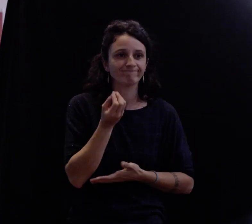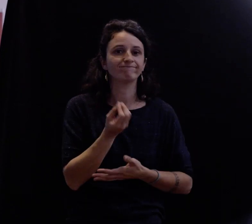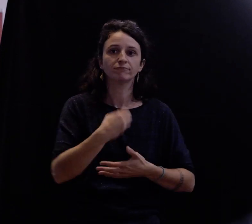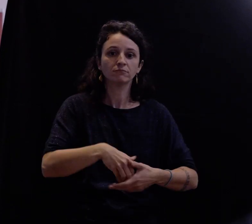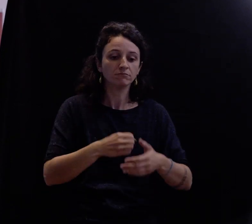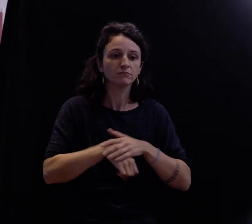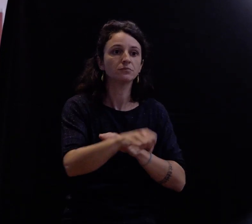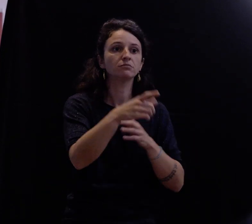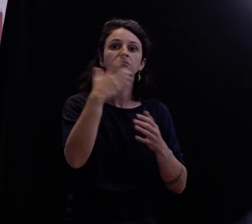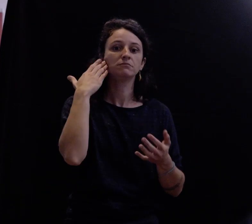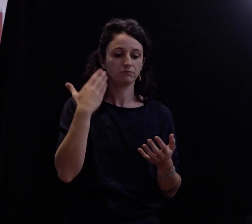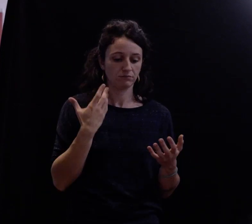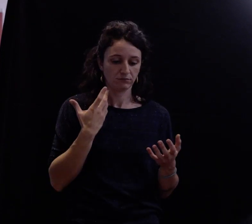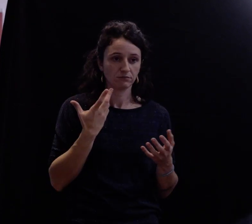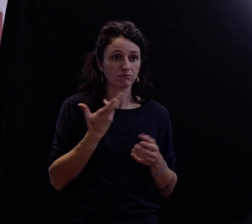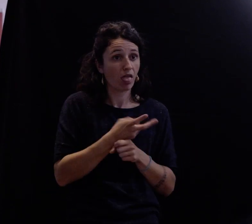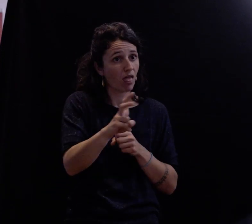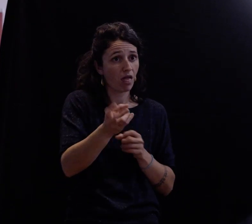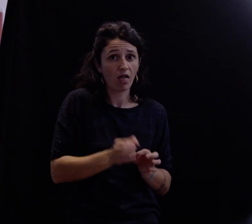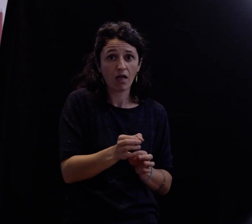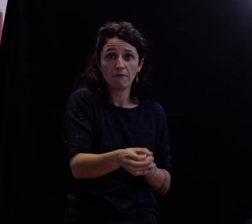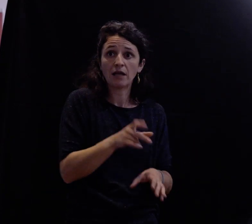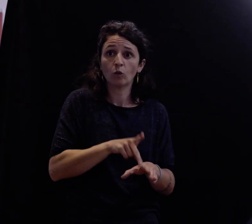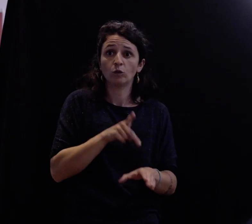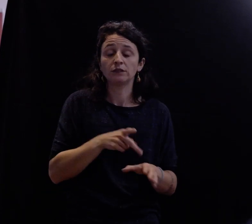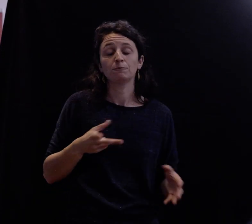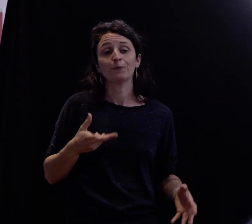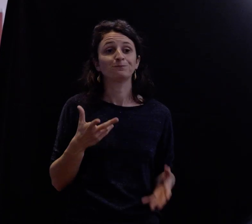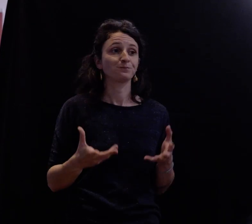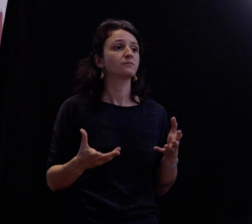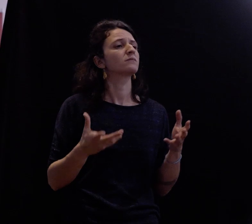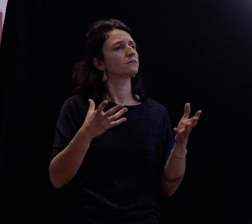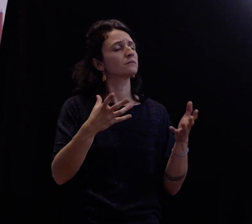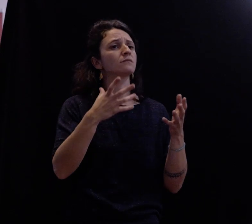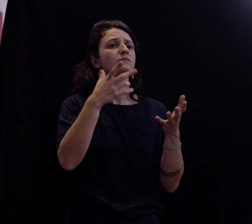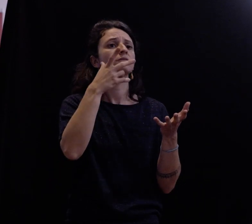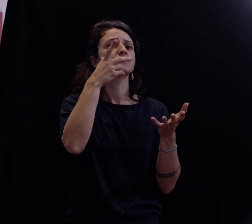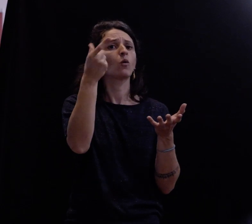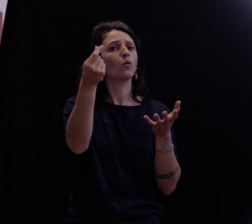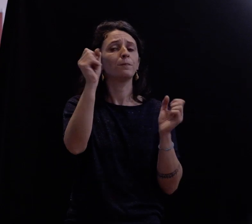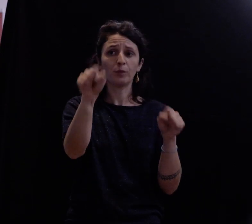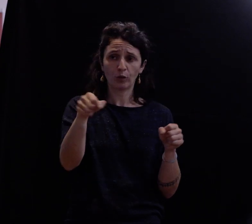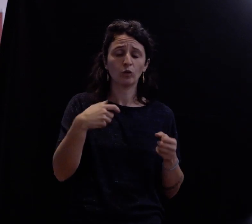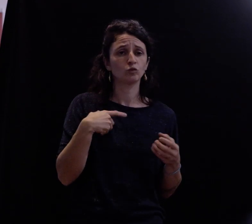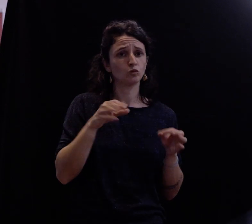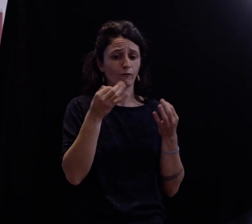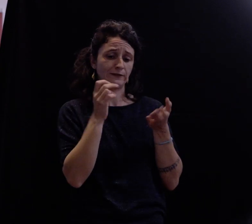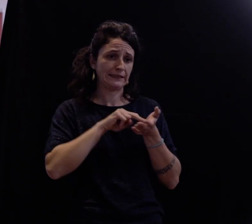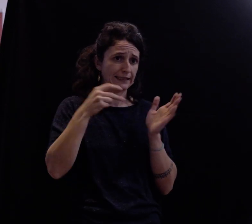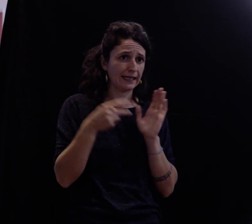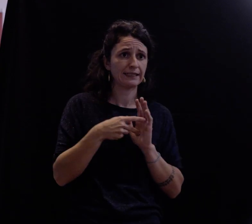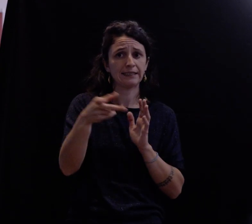revenir. Donc, on a des techniques qui permettent de savoir pour les couples qui le souhaitent. Donc, on reprend un peu les